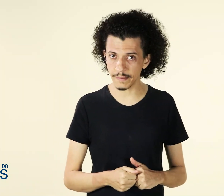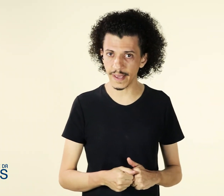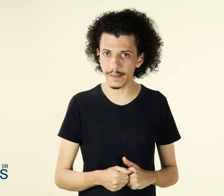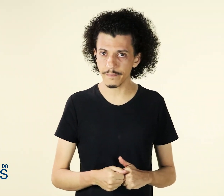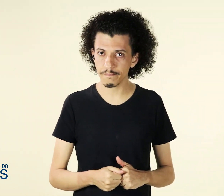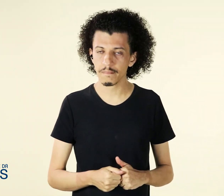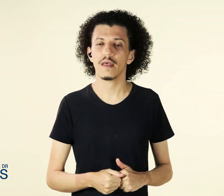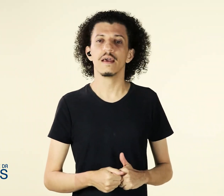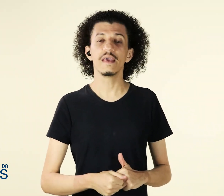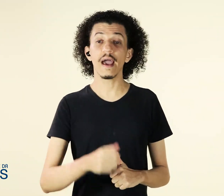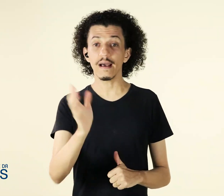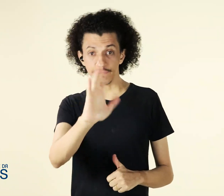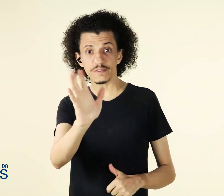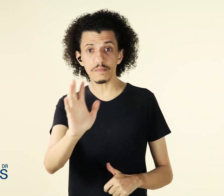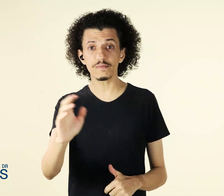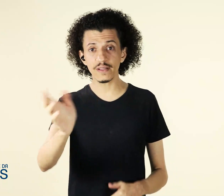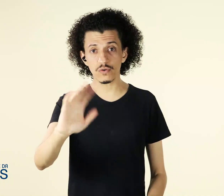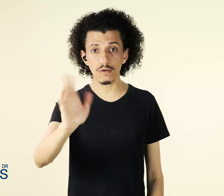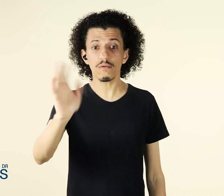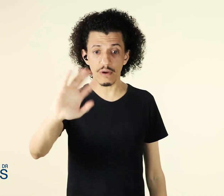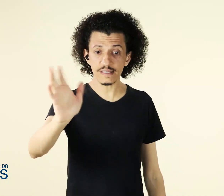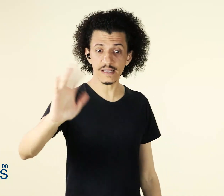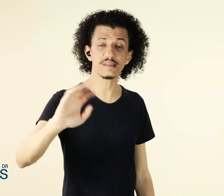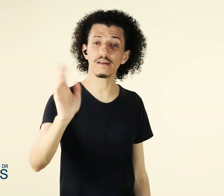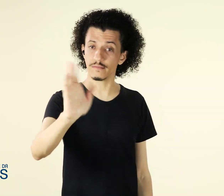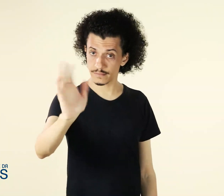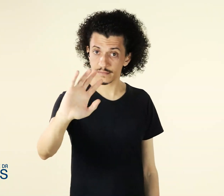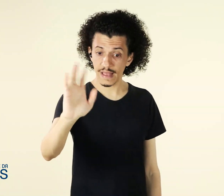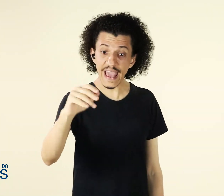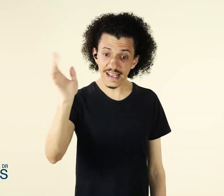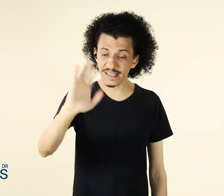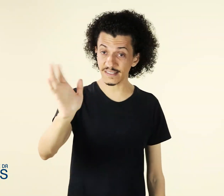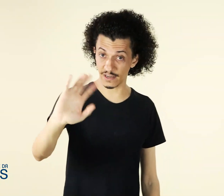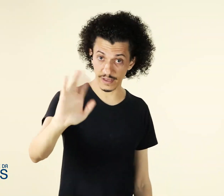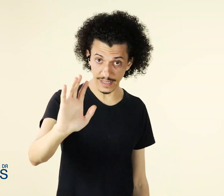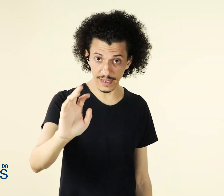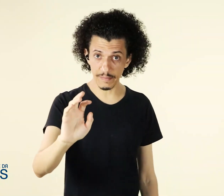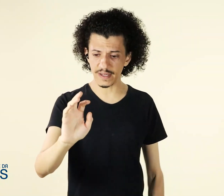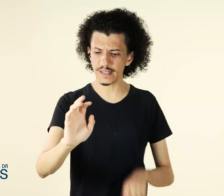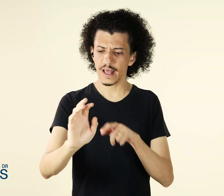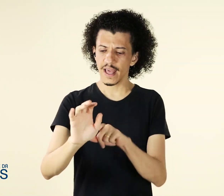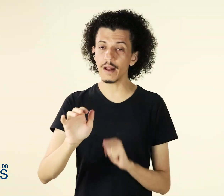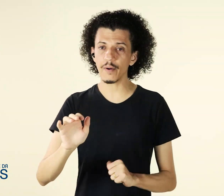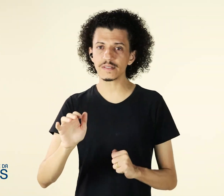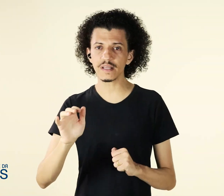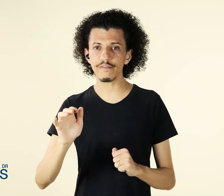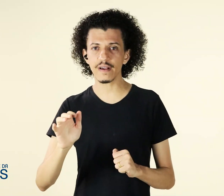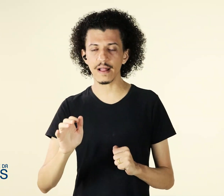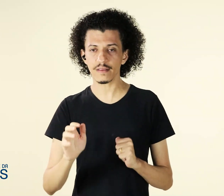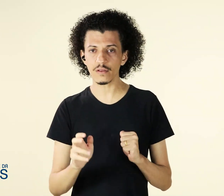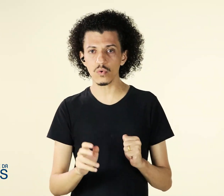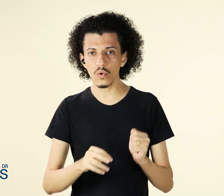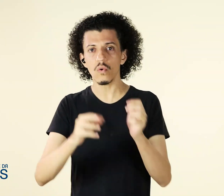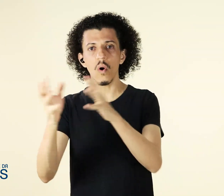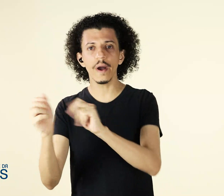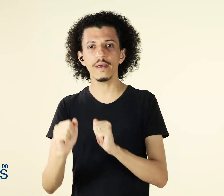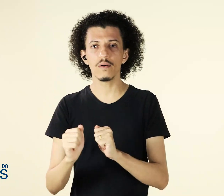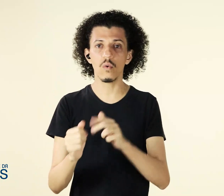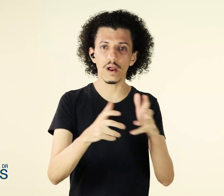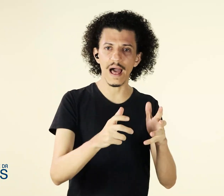também, que é simplesmente com esse aceno. Esse aceno aqui na Libras, ele pode significar tanto o oi, o olá,